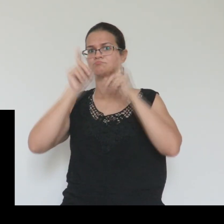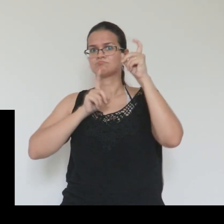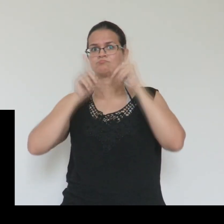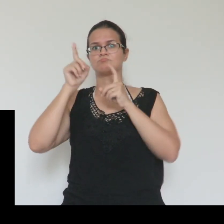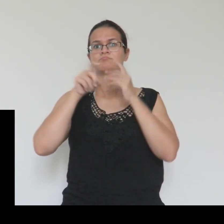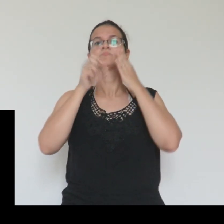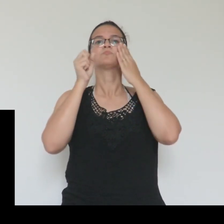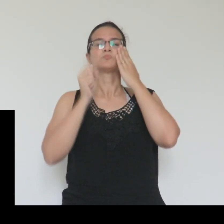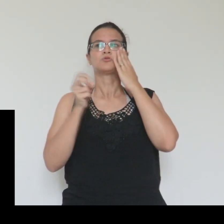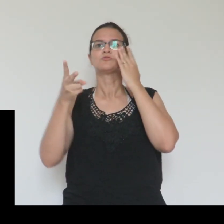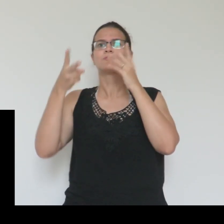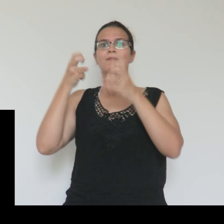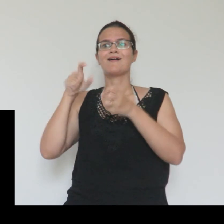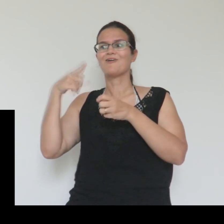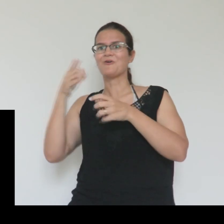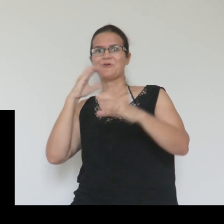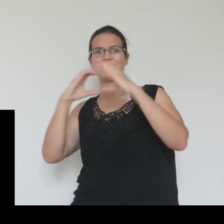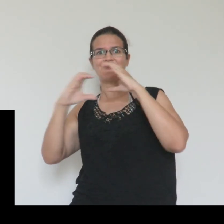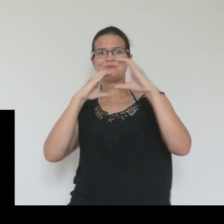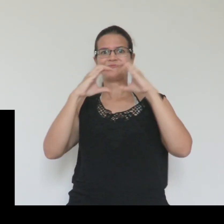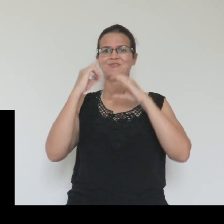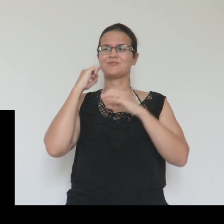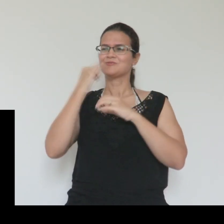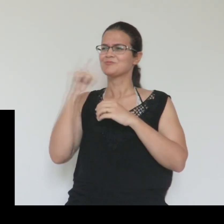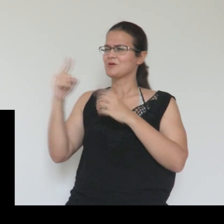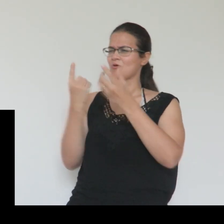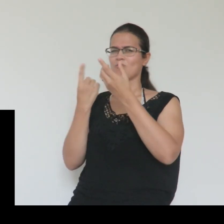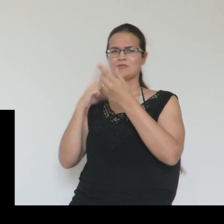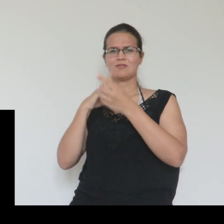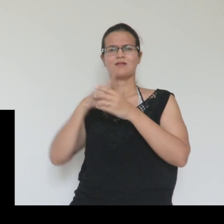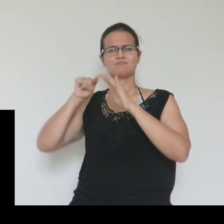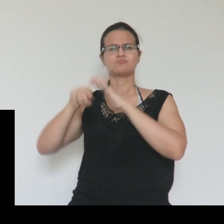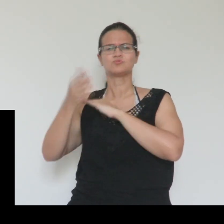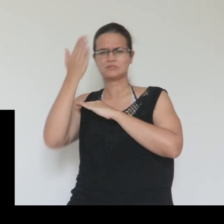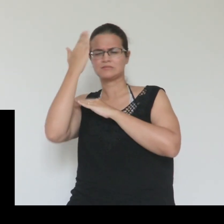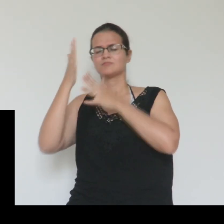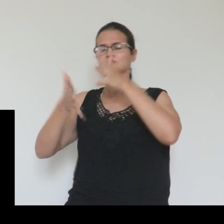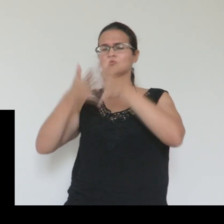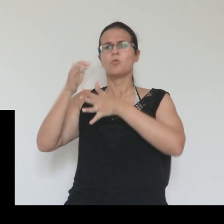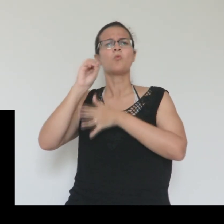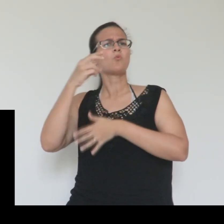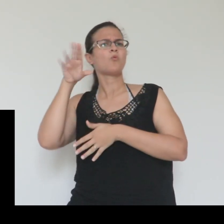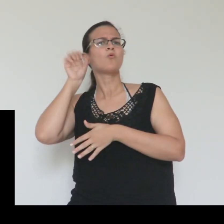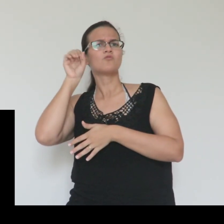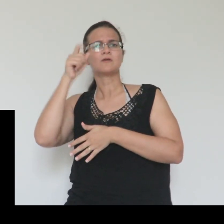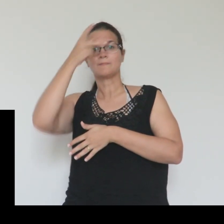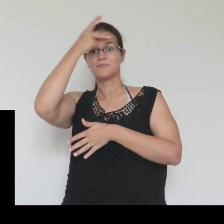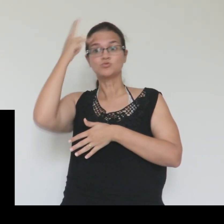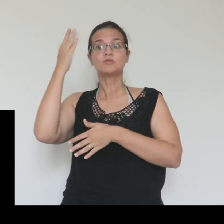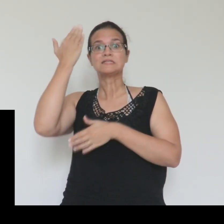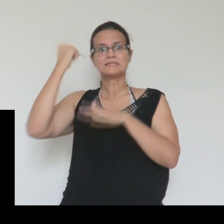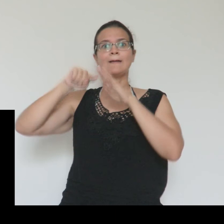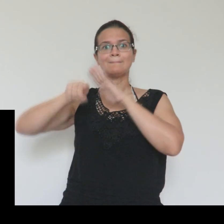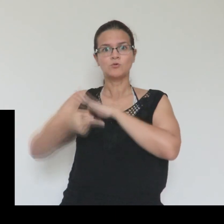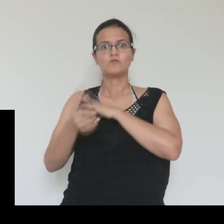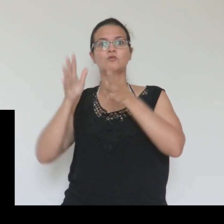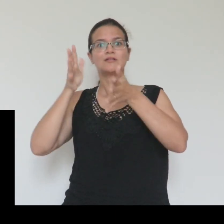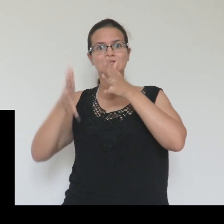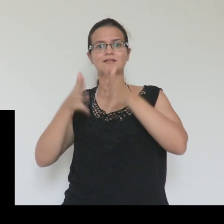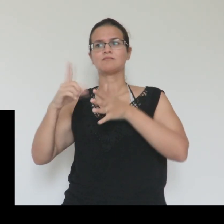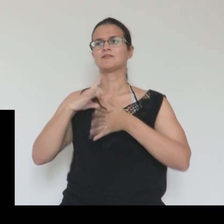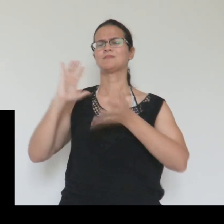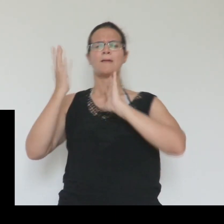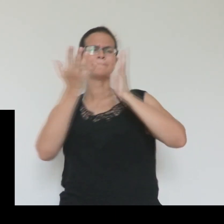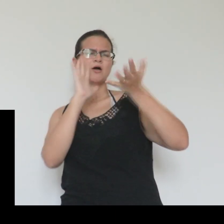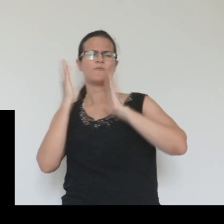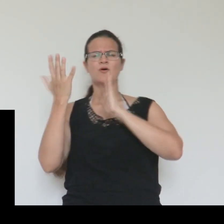língua de sinais, a comunicação ela é feita olho no olho. O surdo ele só olha para o sinal quando ele percebe uma dificuldade,